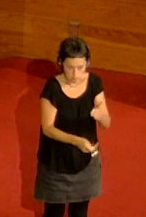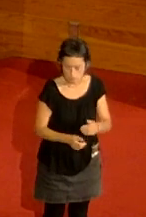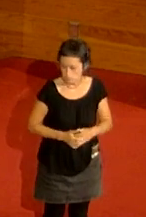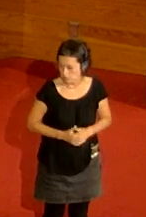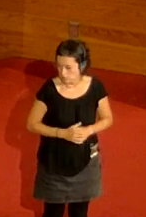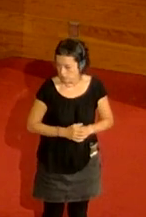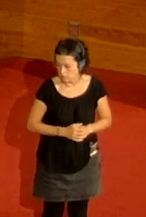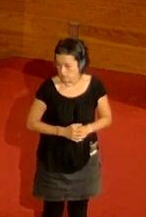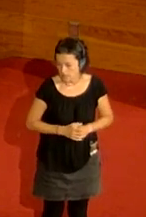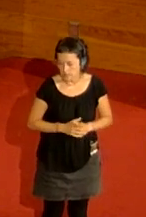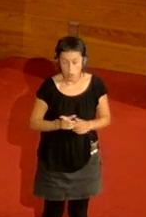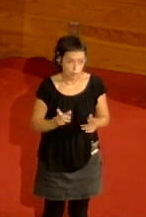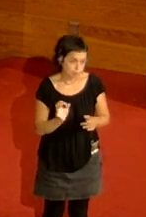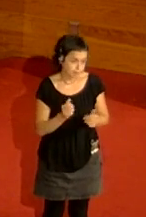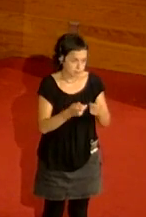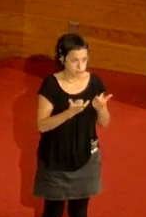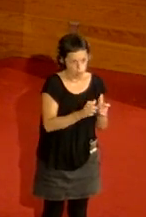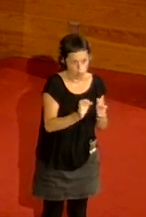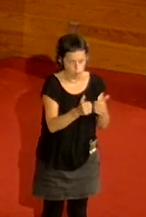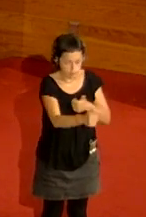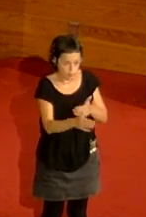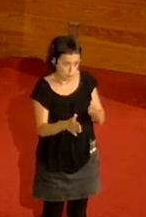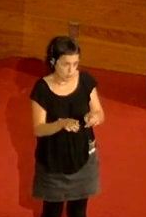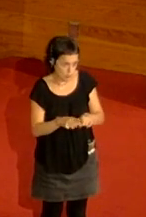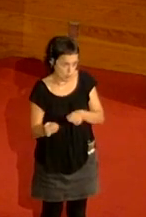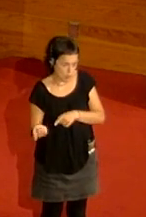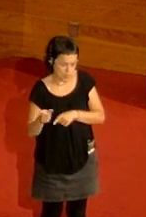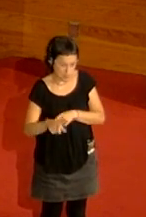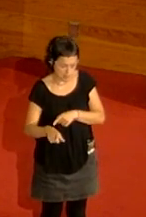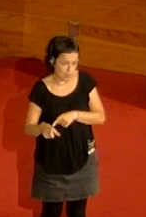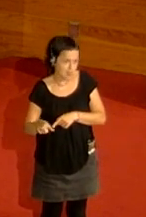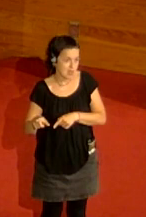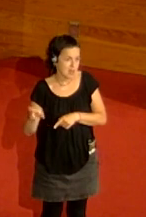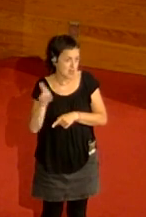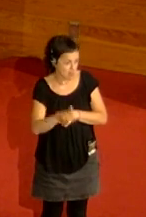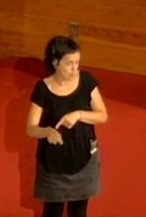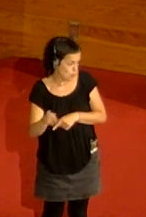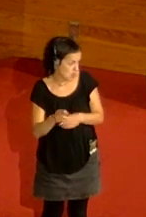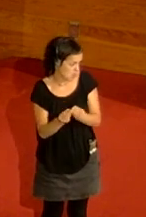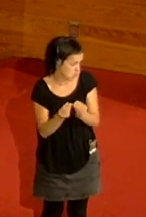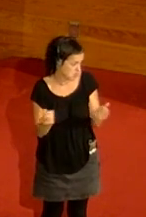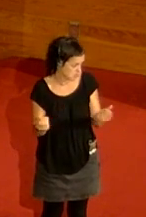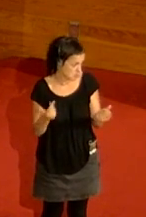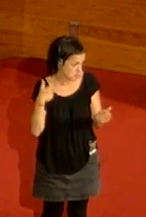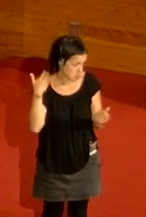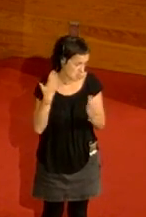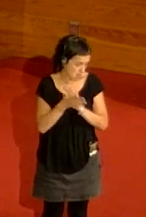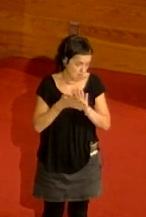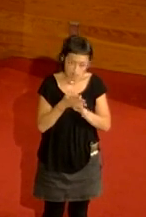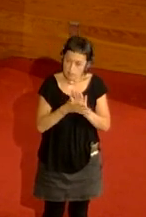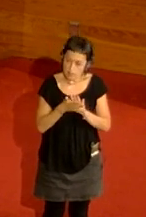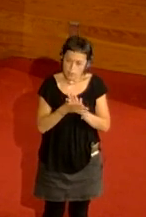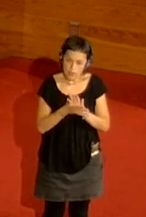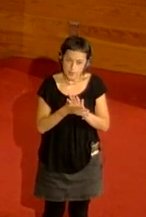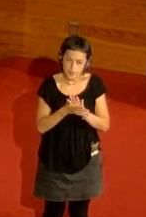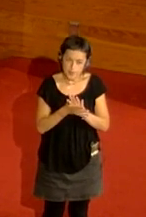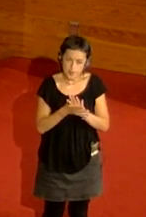esos compartimentos estancos que son también metáfora de ese bucle invisible que que os comento e encontrarían en en